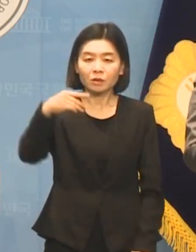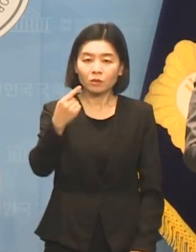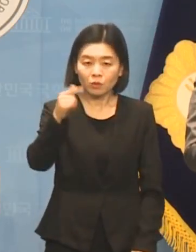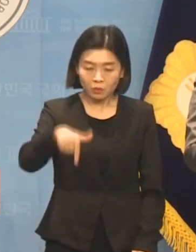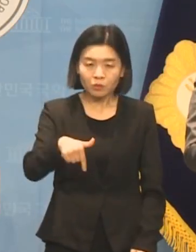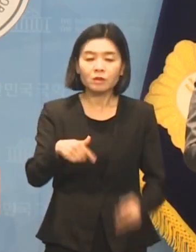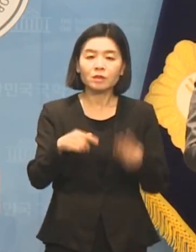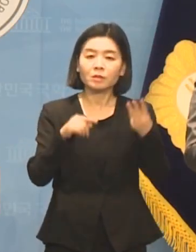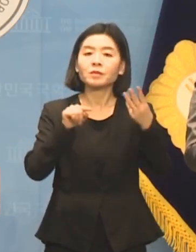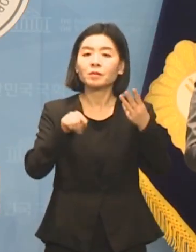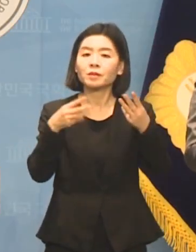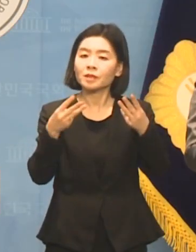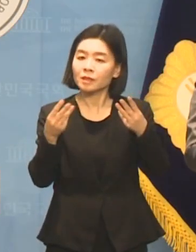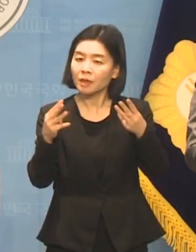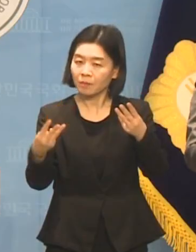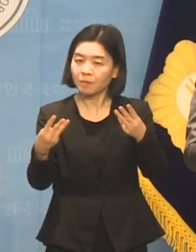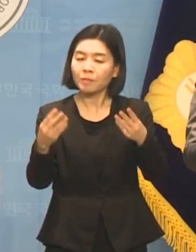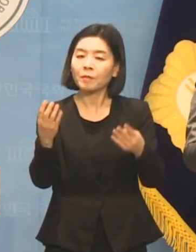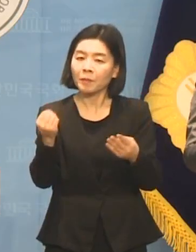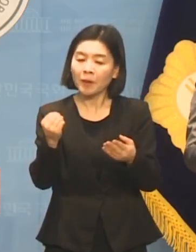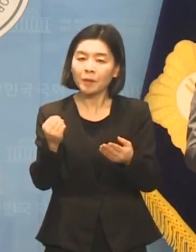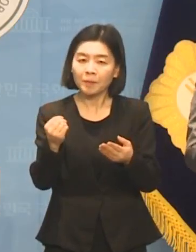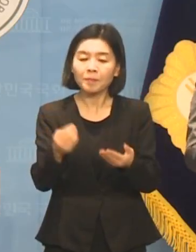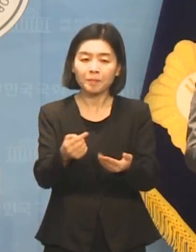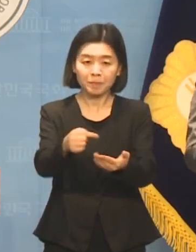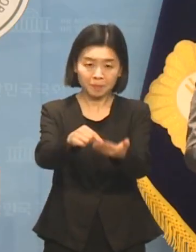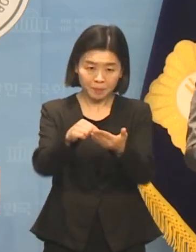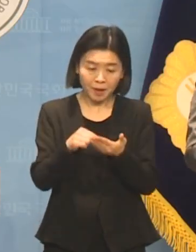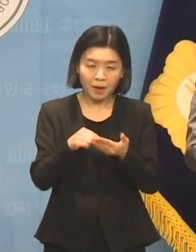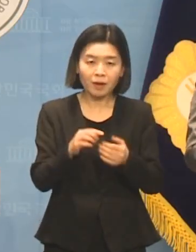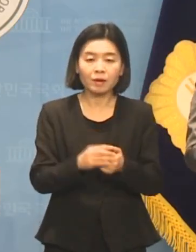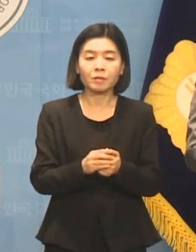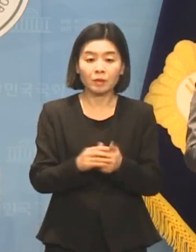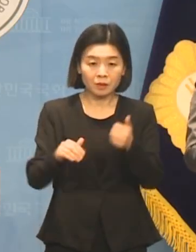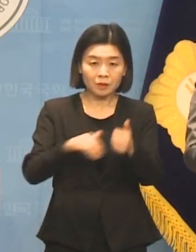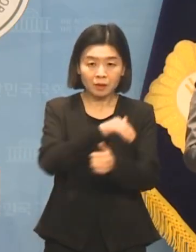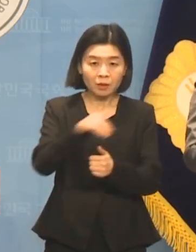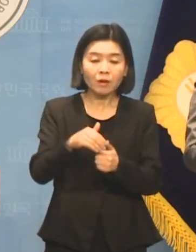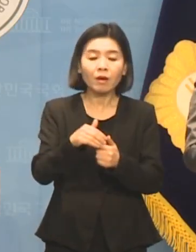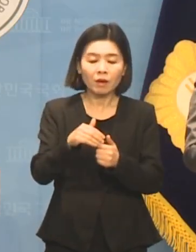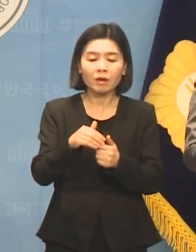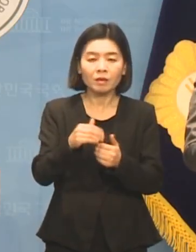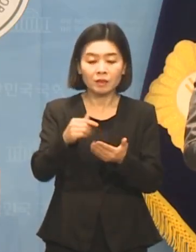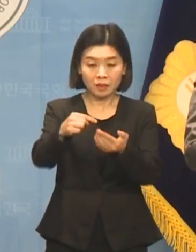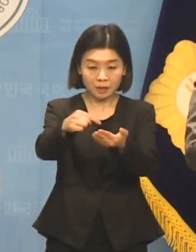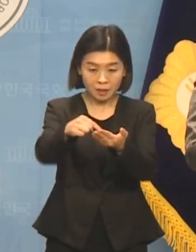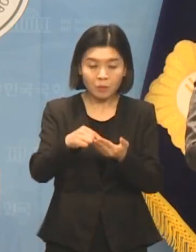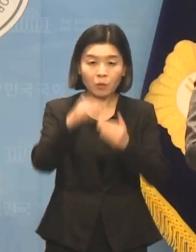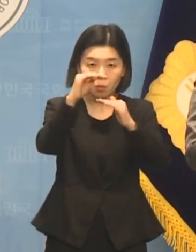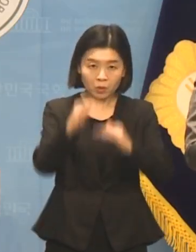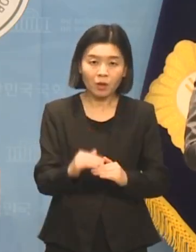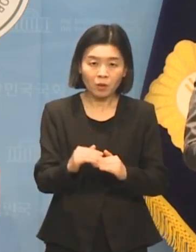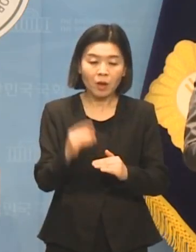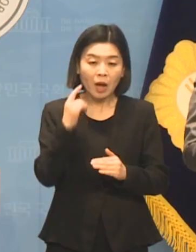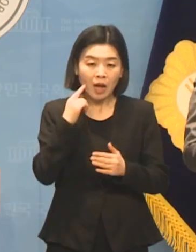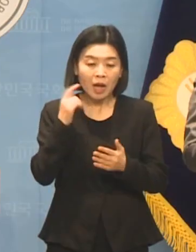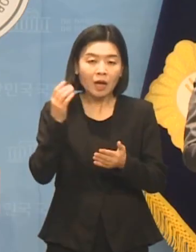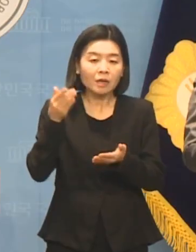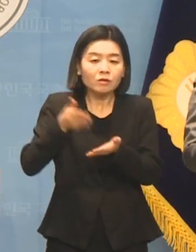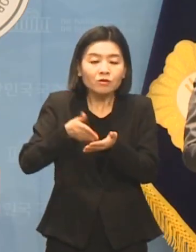순서로 제보되었습니다. 오늘은 현황과 저희가 주요 제보 내용 그리고 가짜뉴스